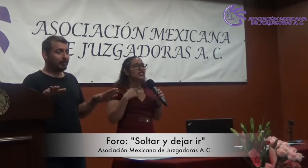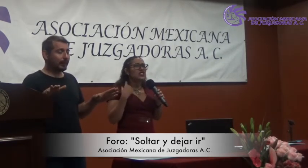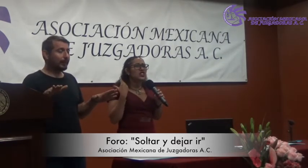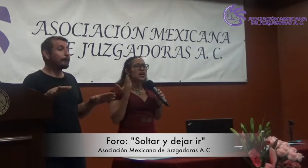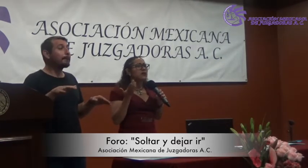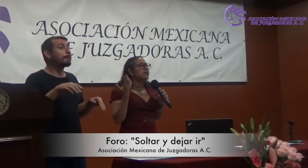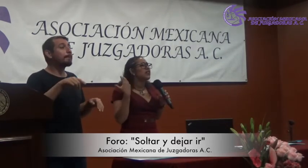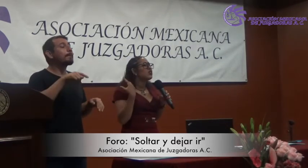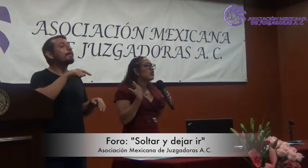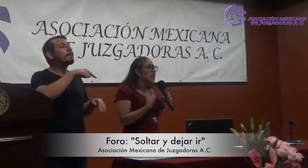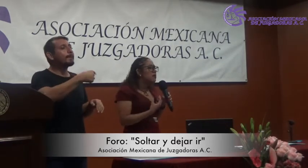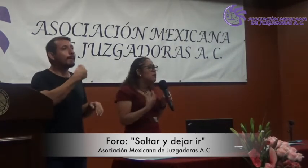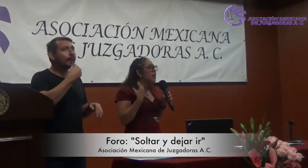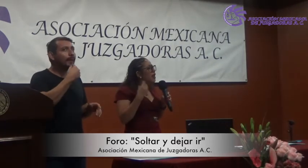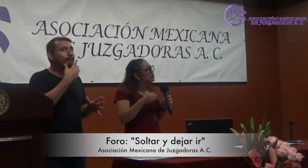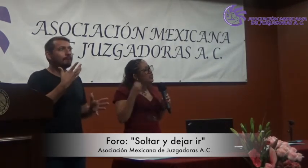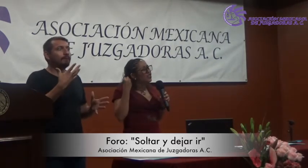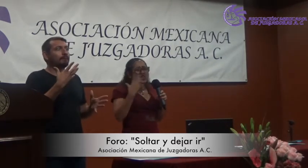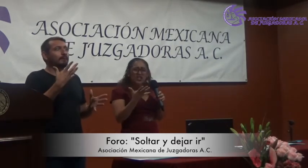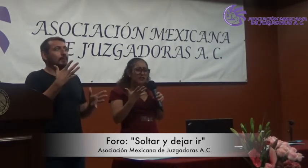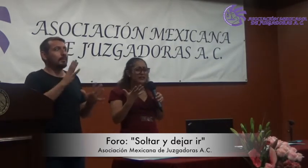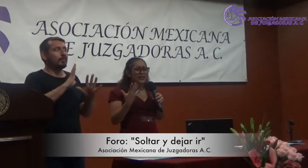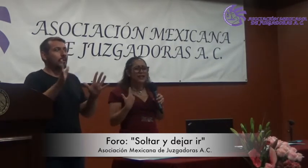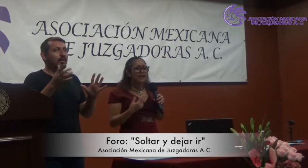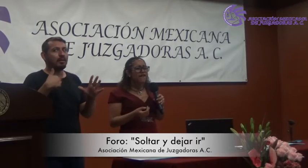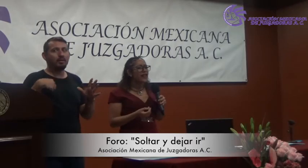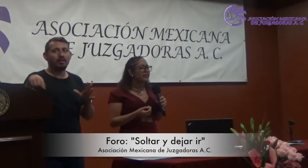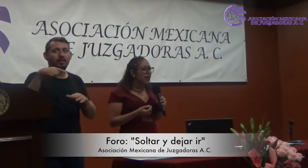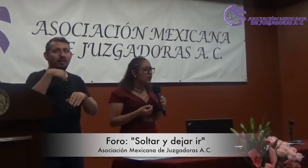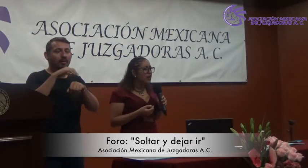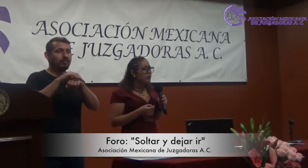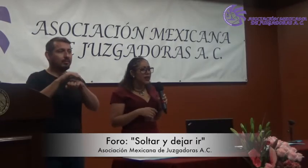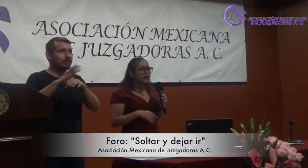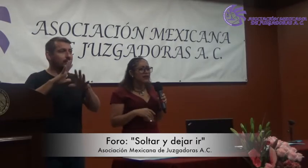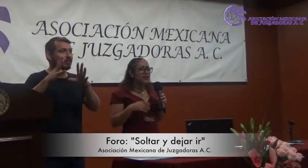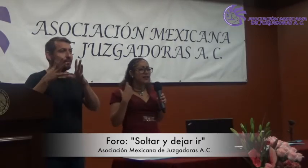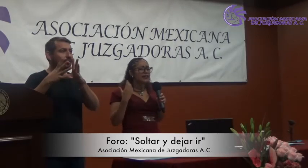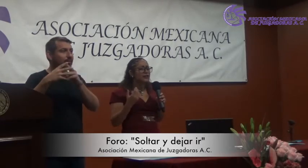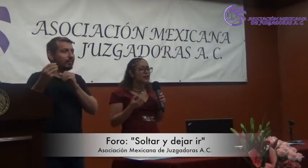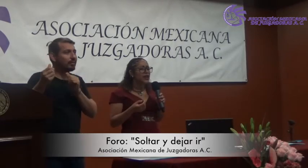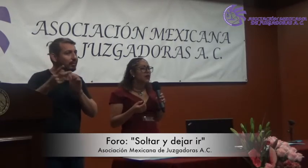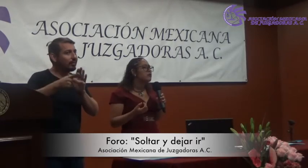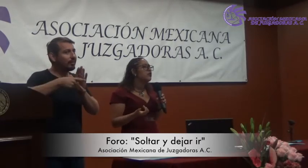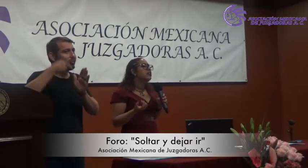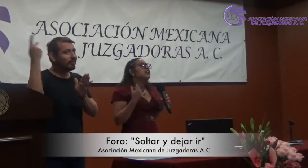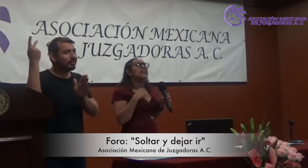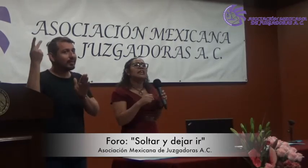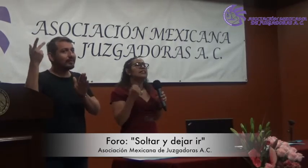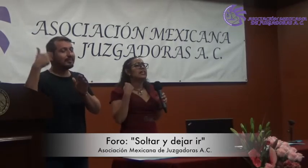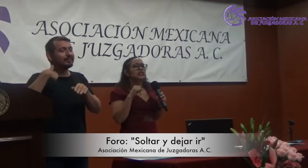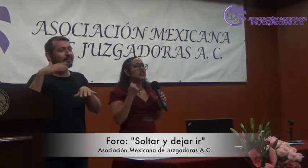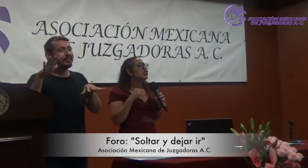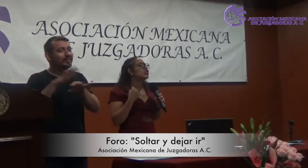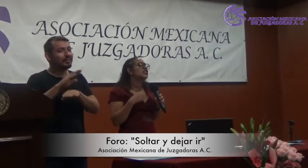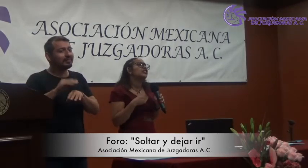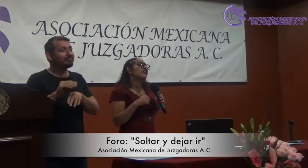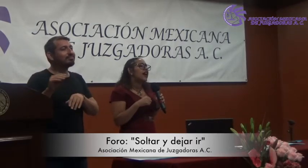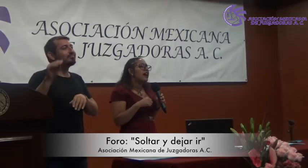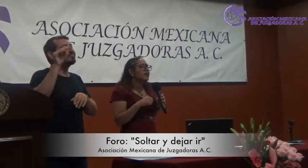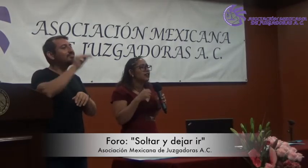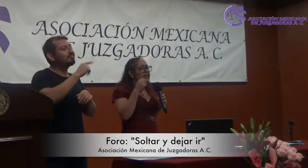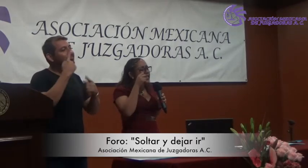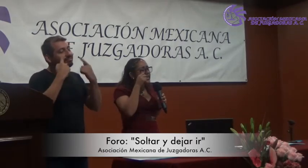Y entonces otra vez viene un drama para los niños, y otra vez tienen que enfrentar una pérdida que es un cambio, y ahí están todos los